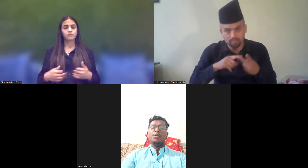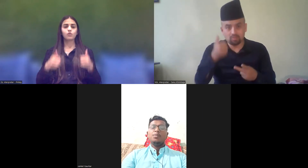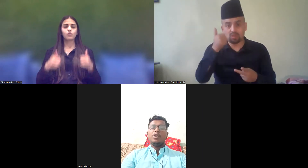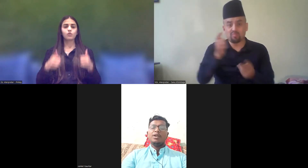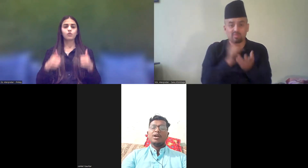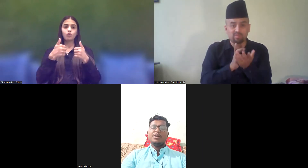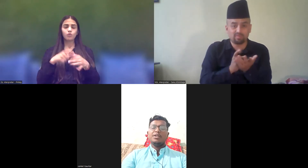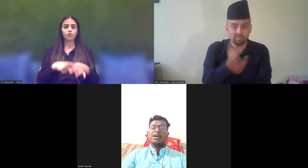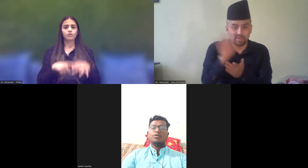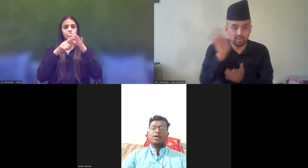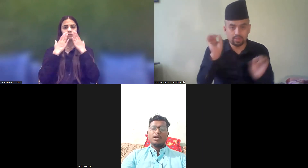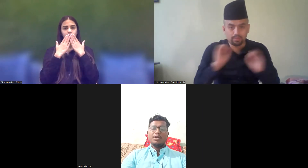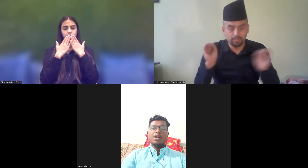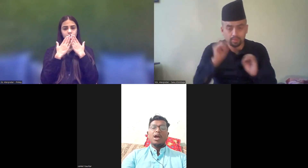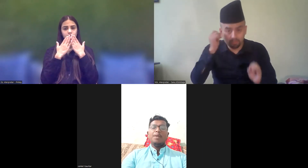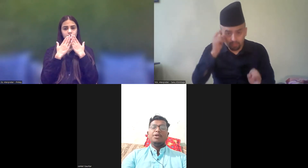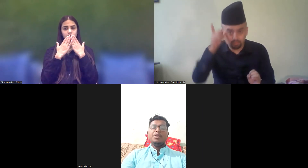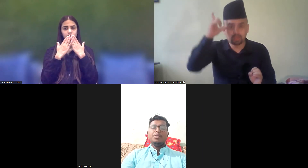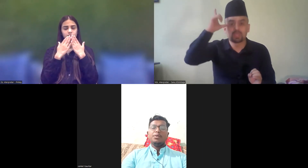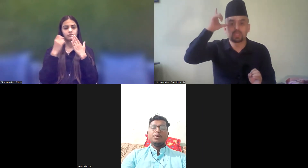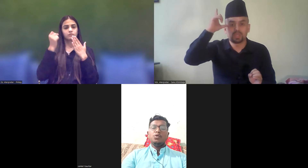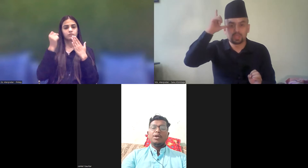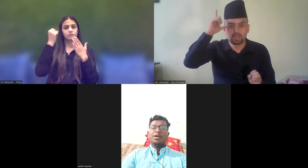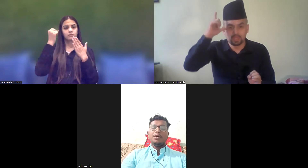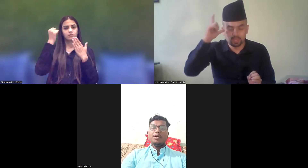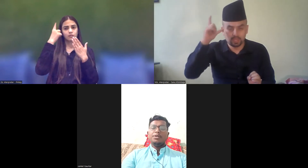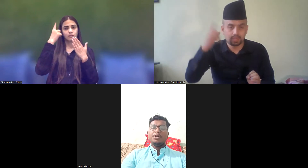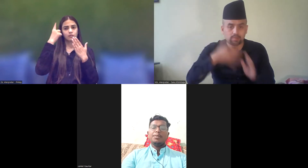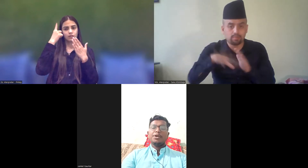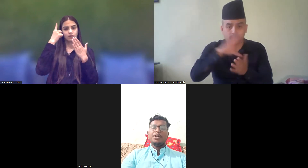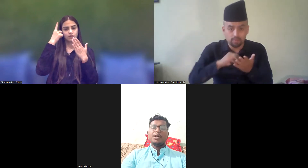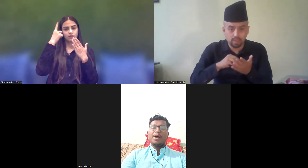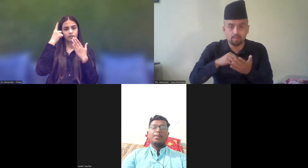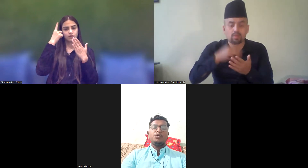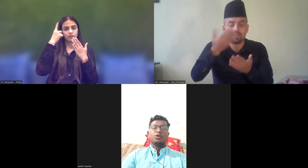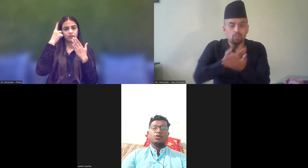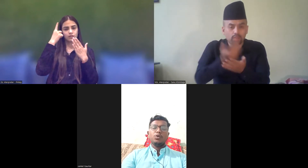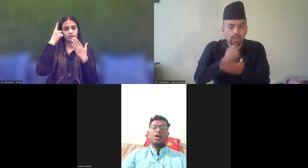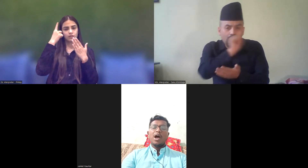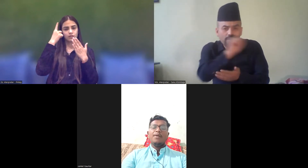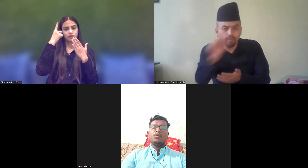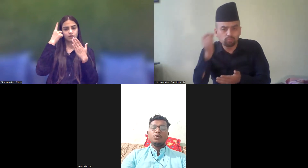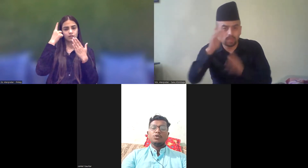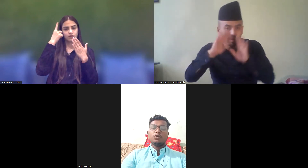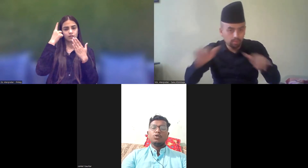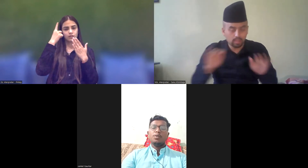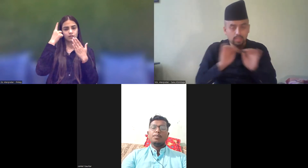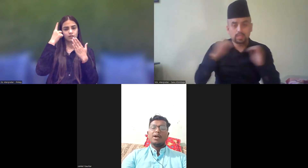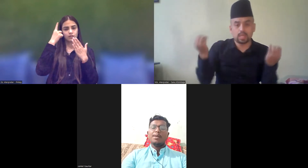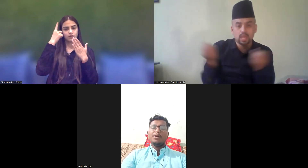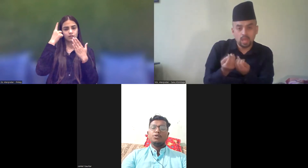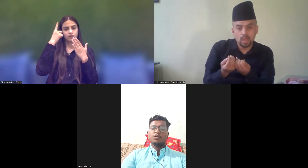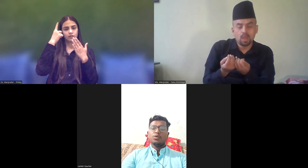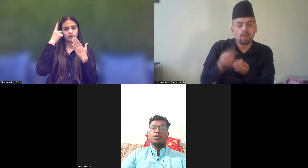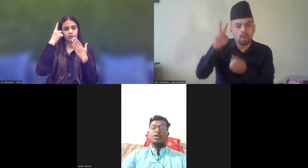ज्यामुळे मुलांना काहीही त्रास होणार नाही. आम्ही मुले निर्णय प्रक्रियेचा भाग बनू शकतो, आवाज उठवू शकतो,